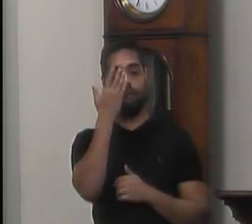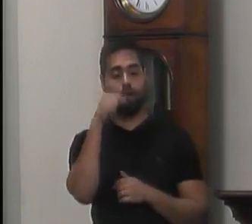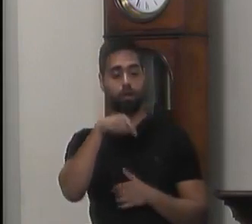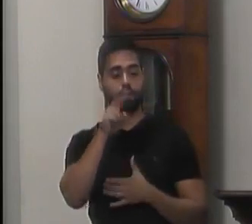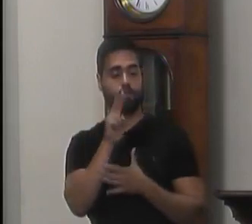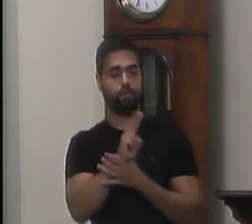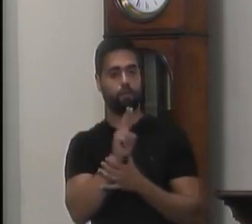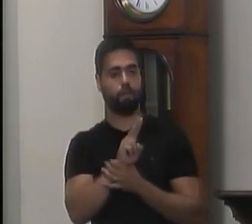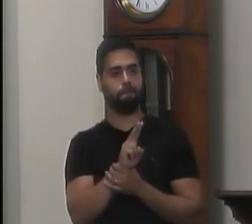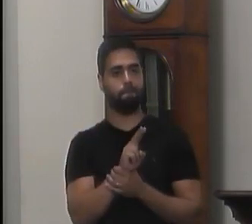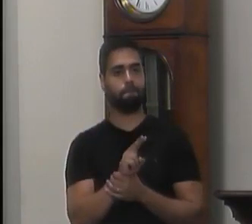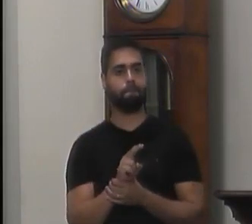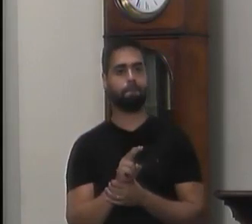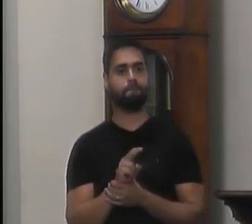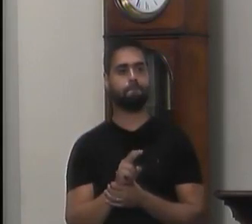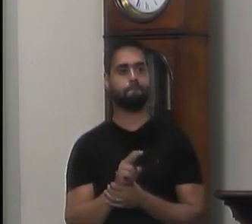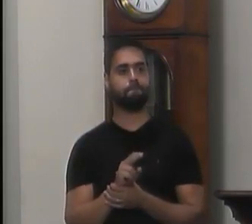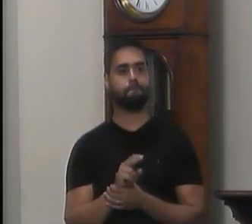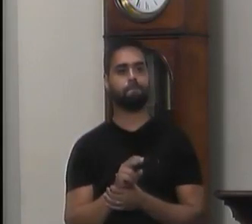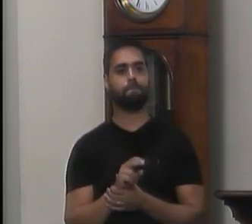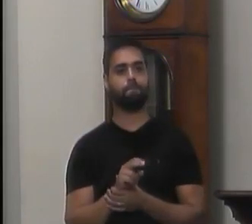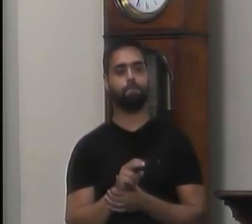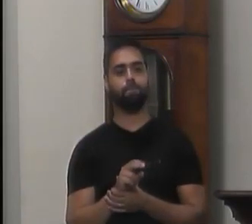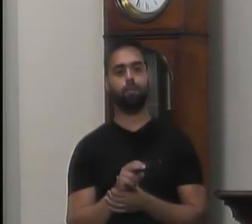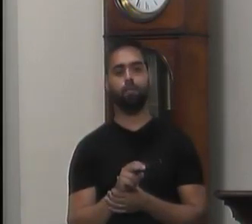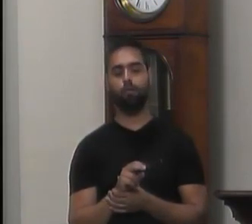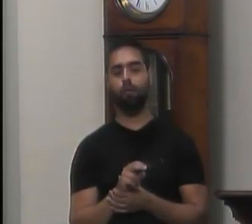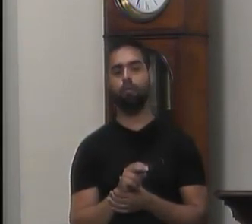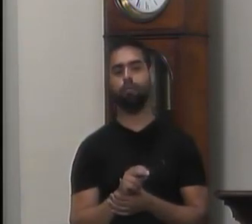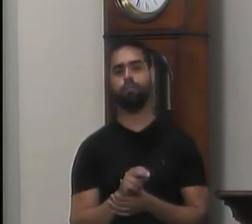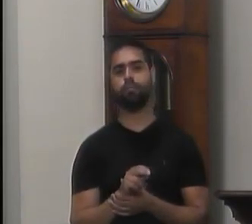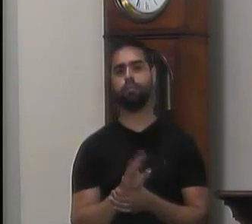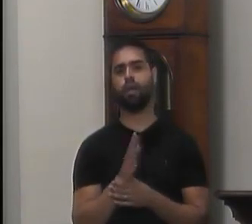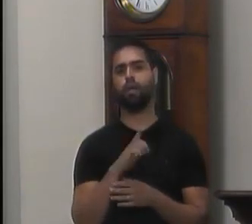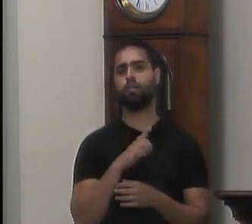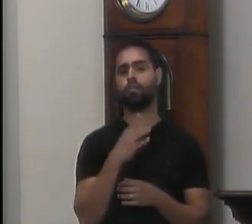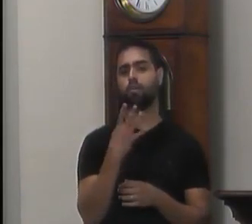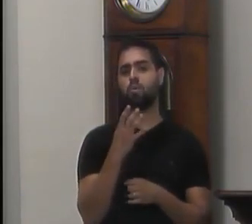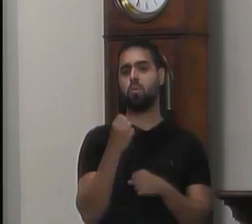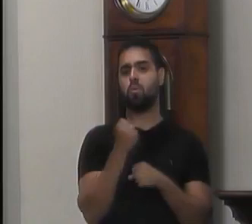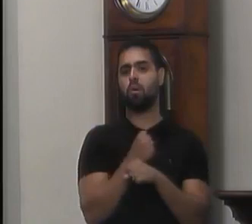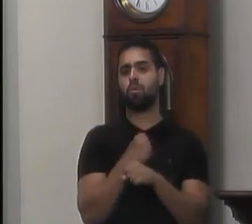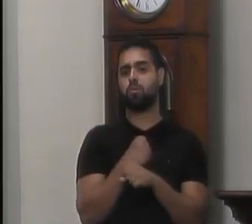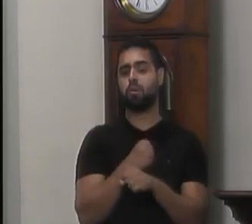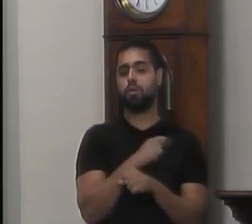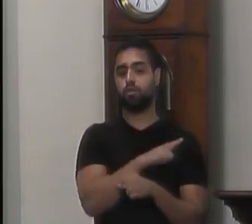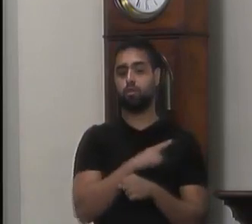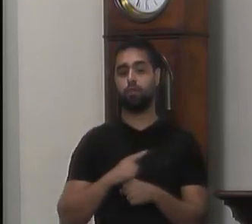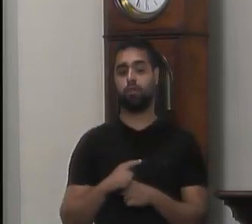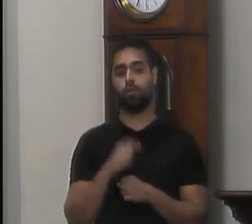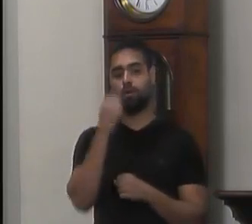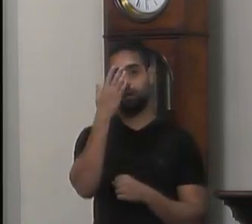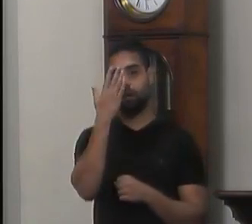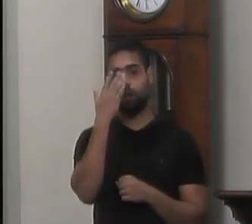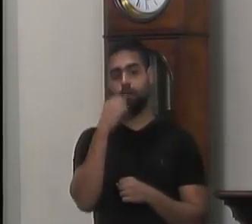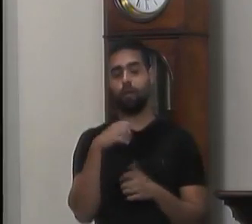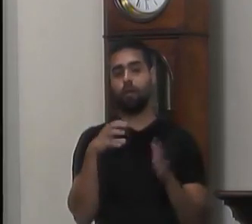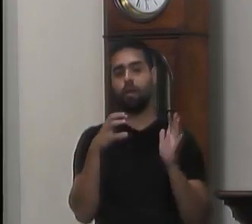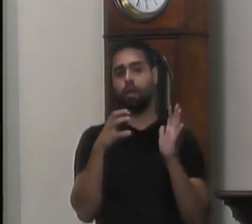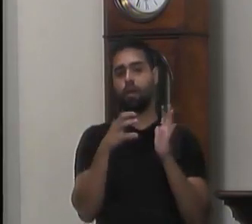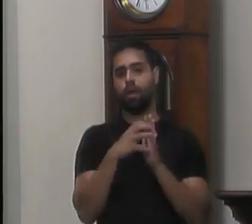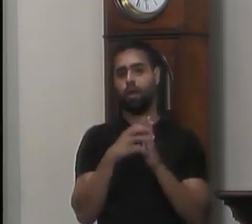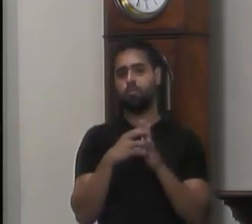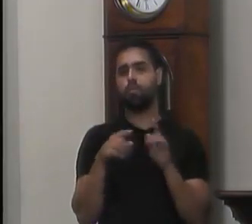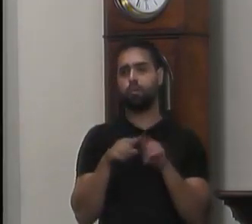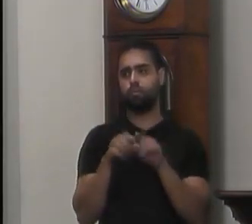cidade, estamos aqui, foi o 4º ano desse governo carnaval, a Câmara mesmo